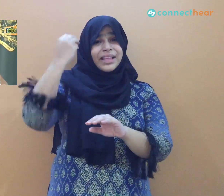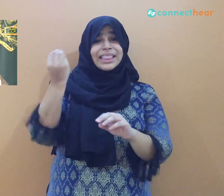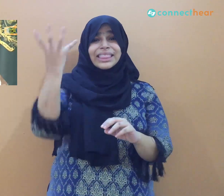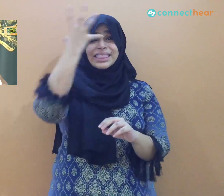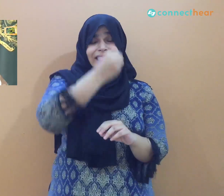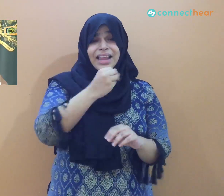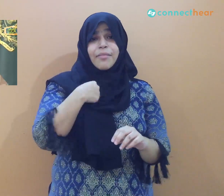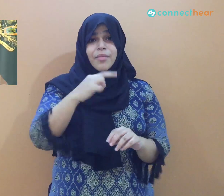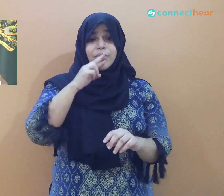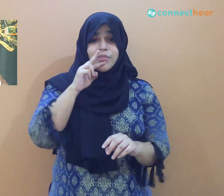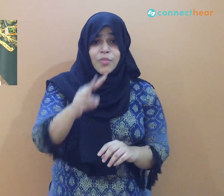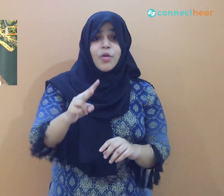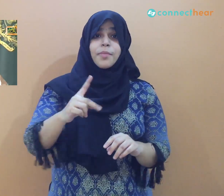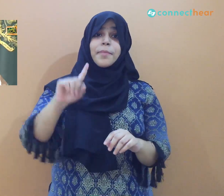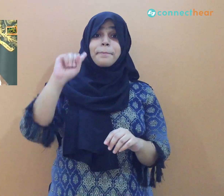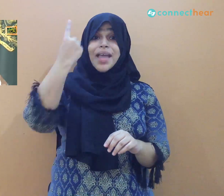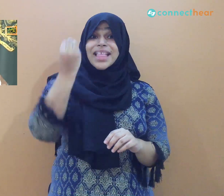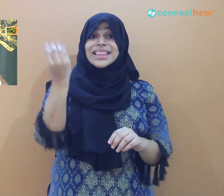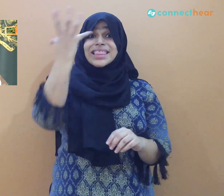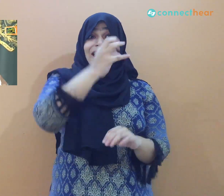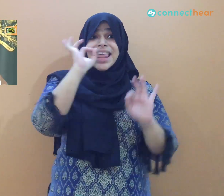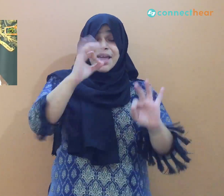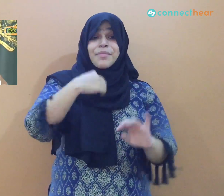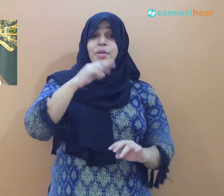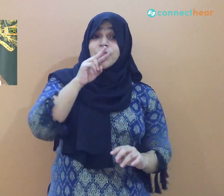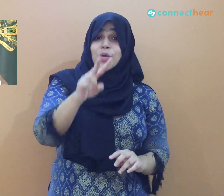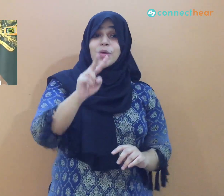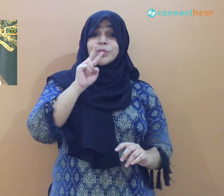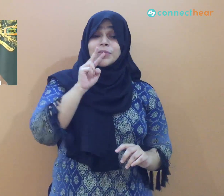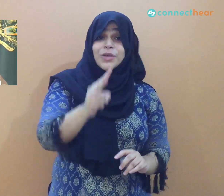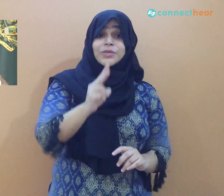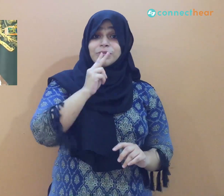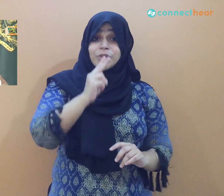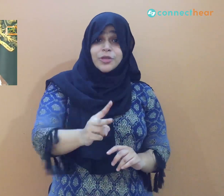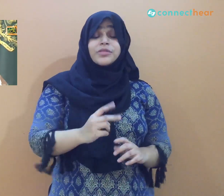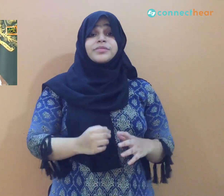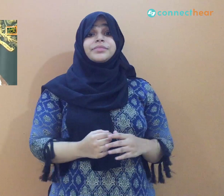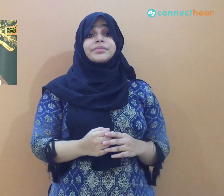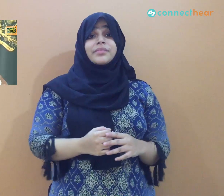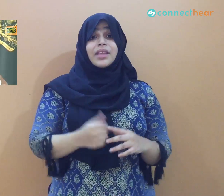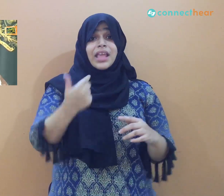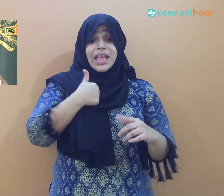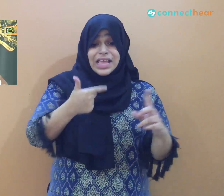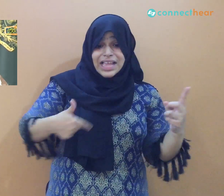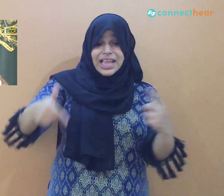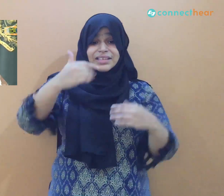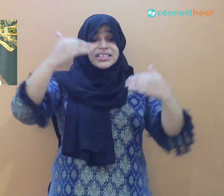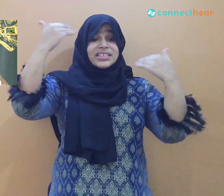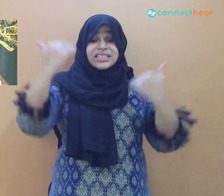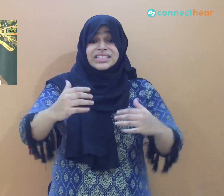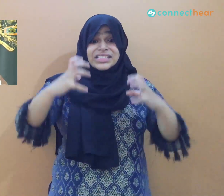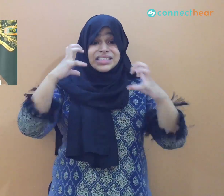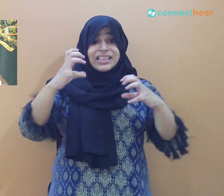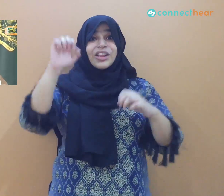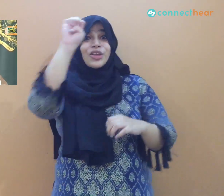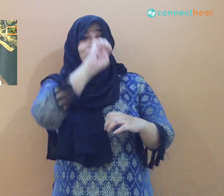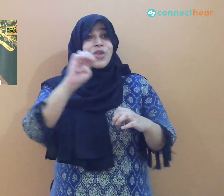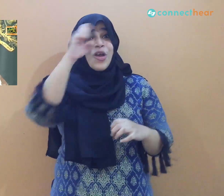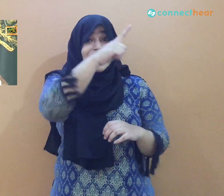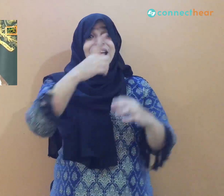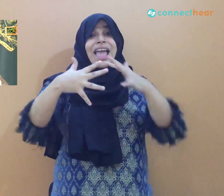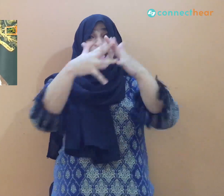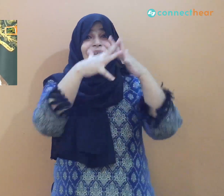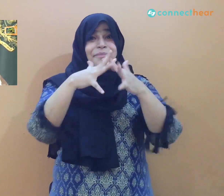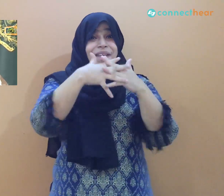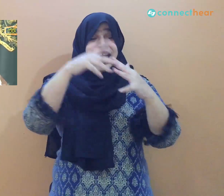یہ آج کہنا چاہتا ہوں کہ میں پہلے دن سے یہ کہہ رہا تھا کہ ہم وہ لاک ڈاؤن نہیں کر سکتے جو یورپ اور امریکہ میں اور